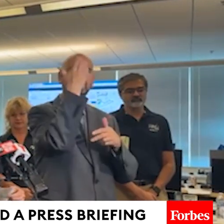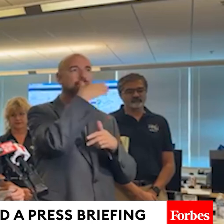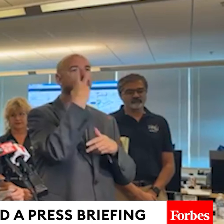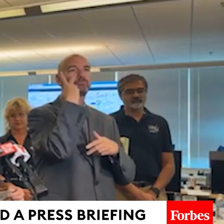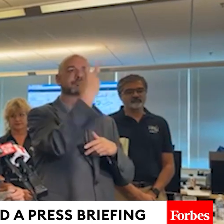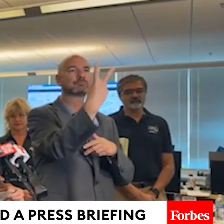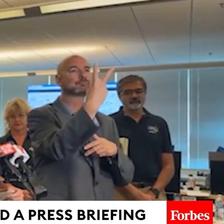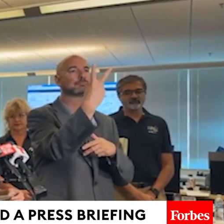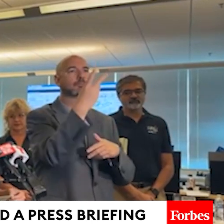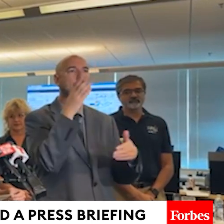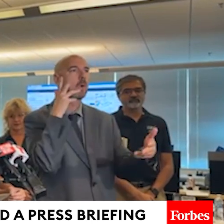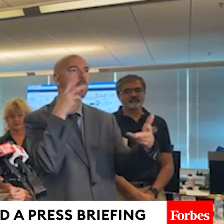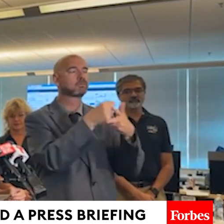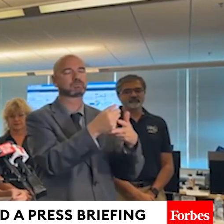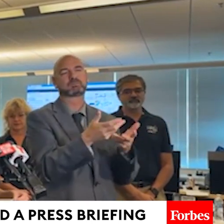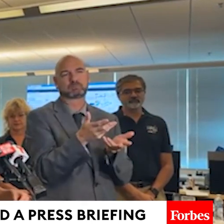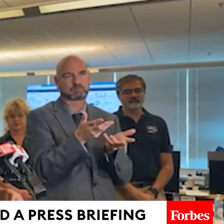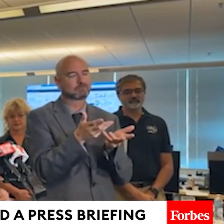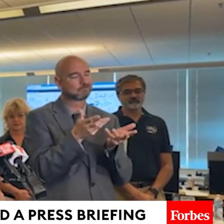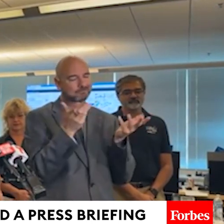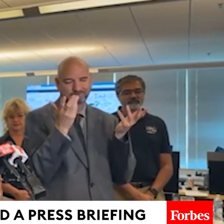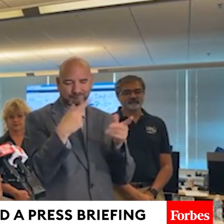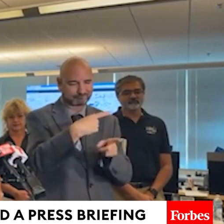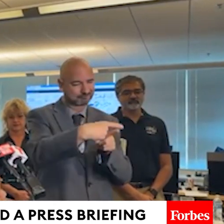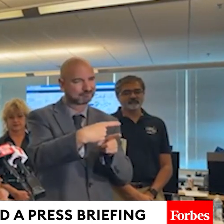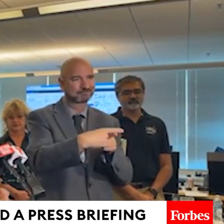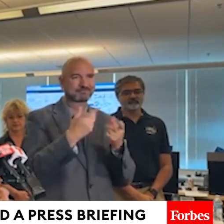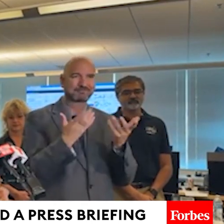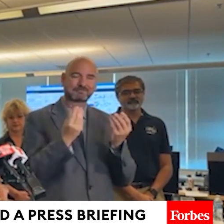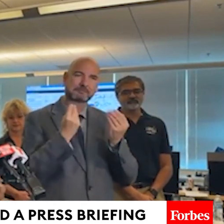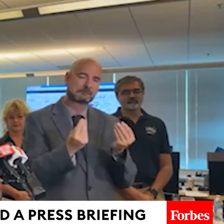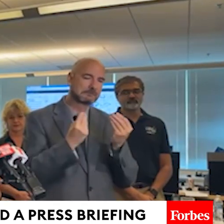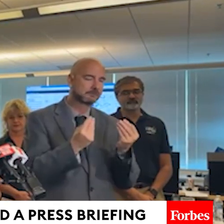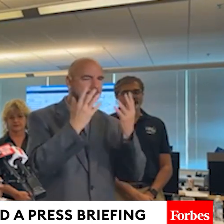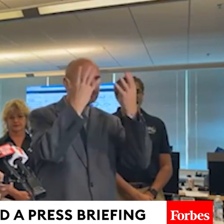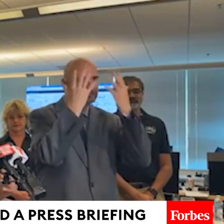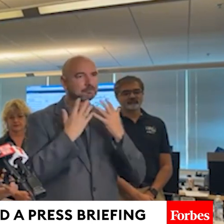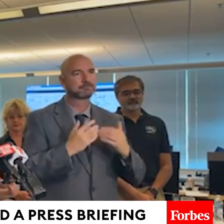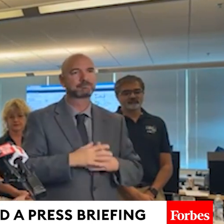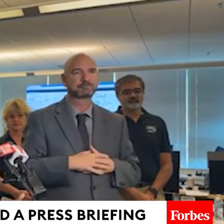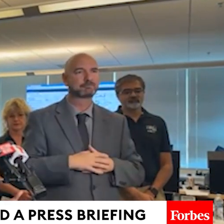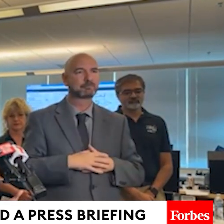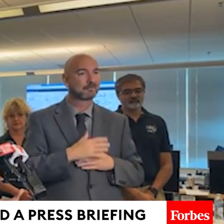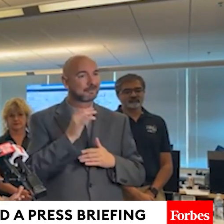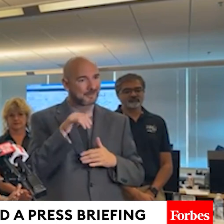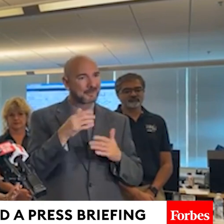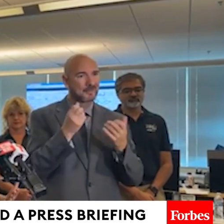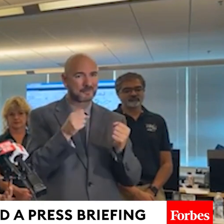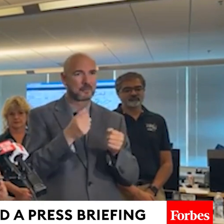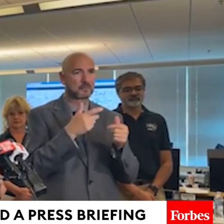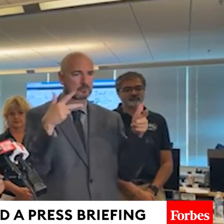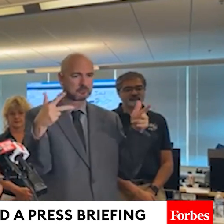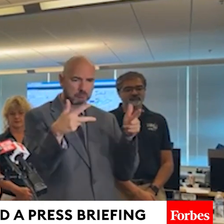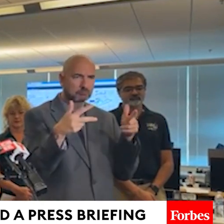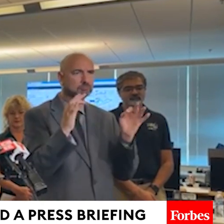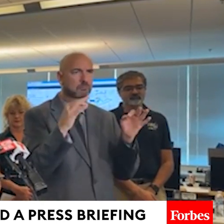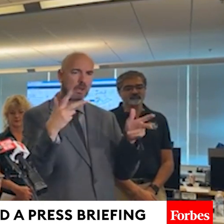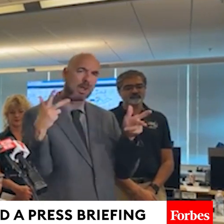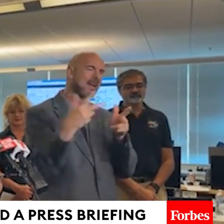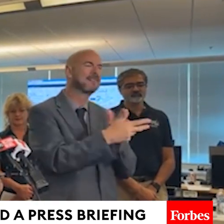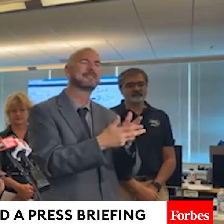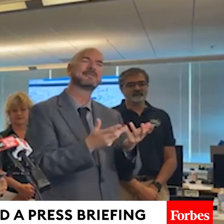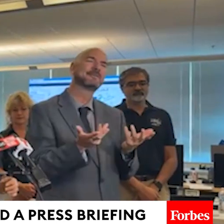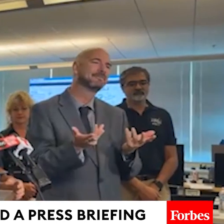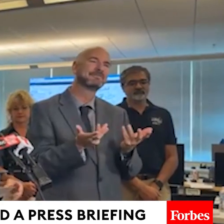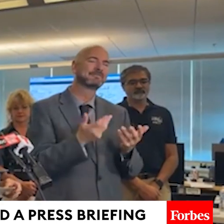en frenar en esa intersección. Esto es algo muy triste, ya que es un accidente que se puede prevenir con solo tener paciencia